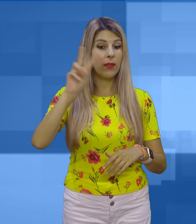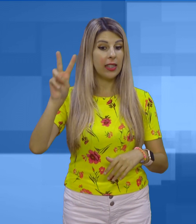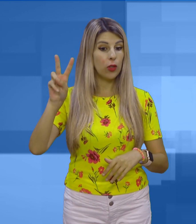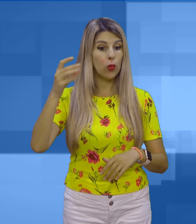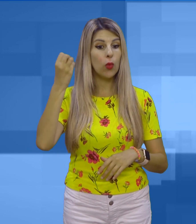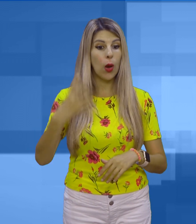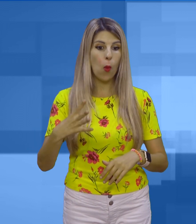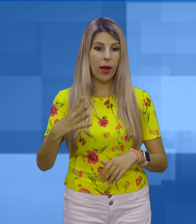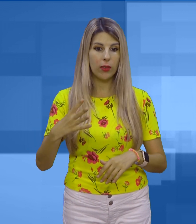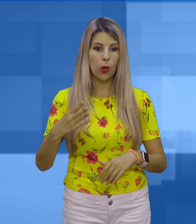27 di aprile.